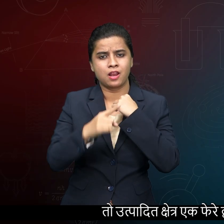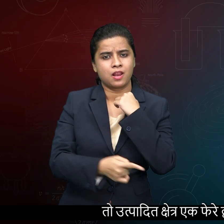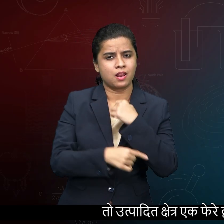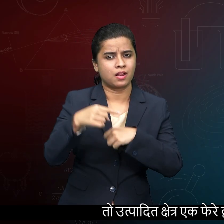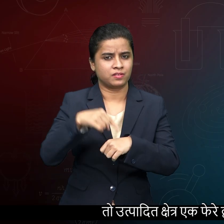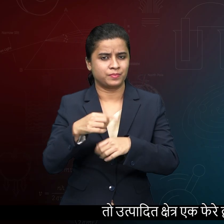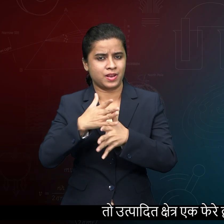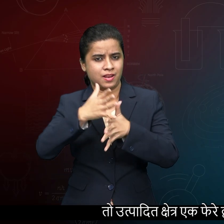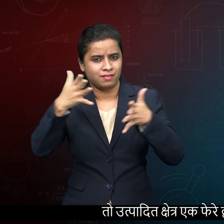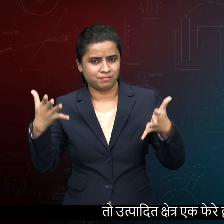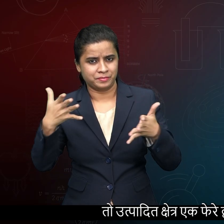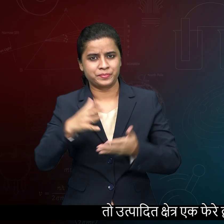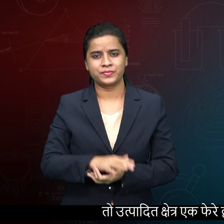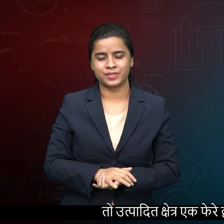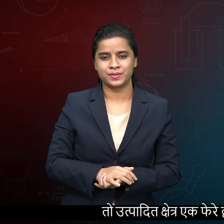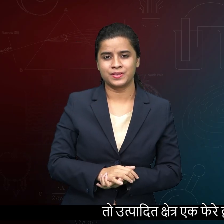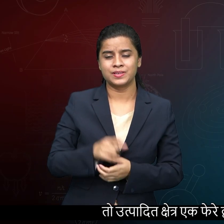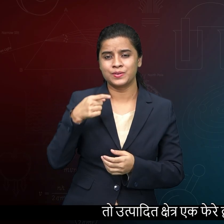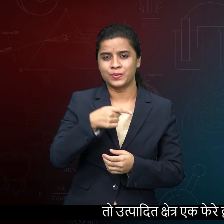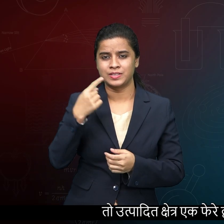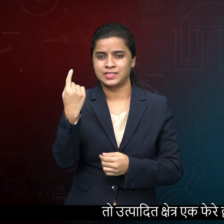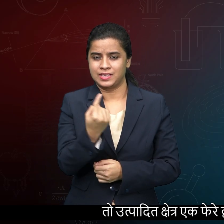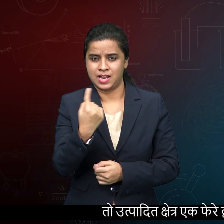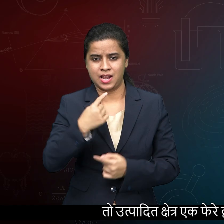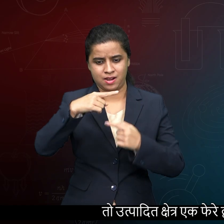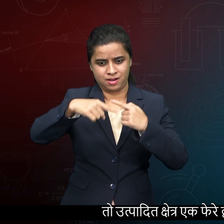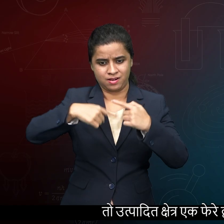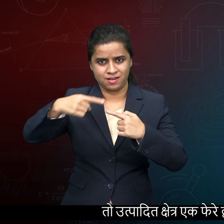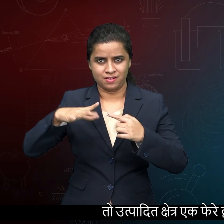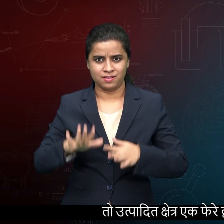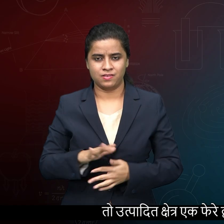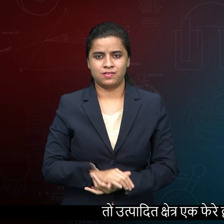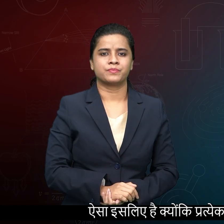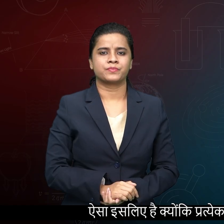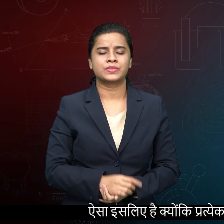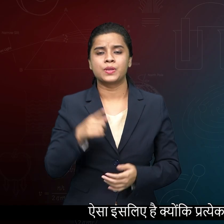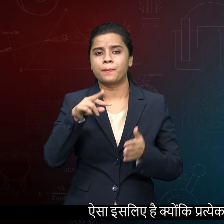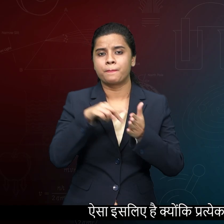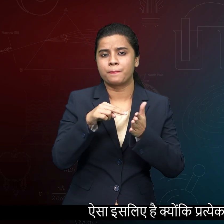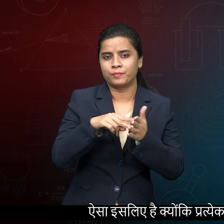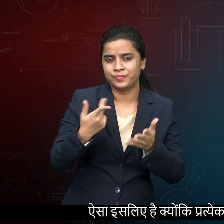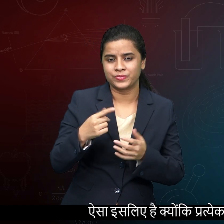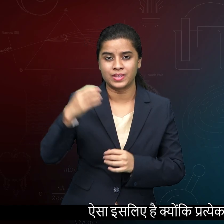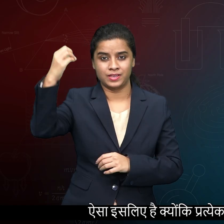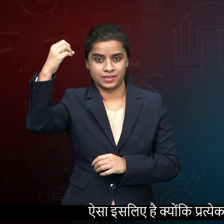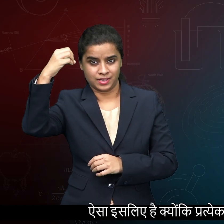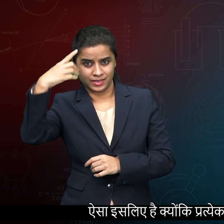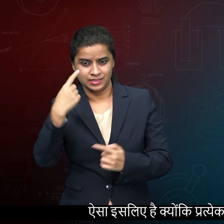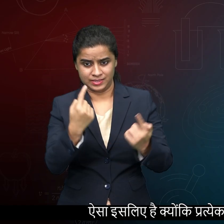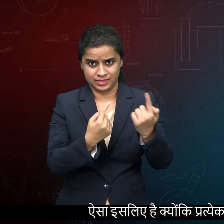उत्पादित क्षेत्र से n गुना बड़ा होता है। ऐसे इसीलिए है क्योंकि